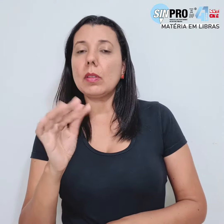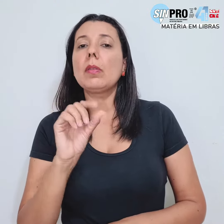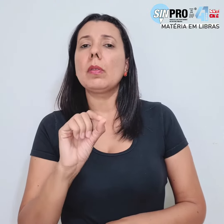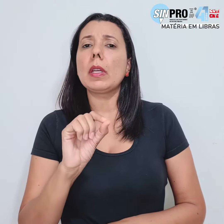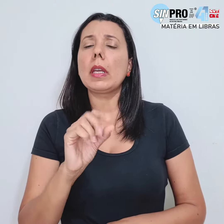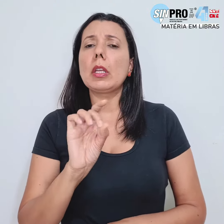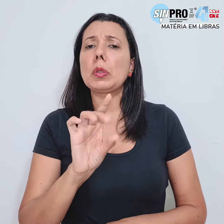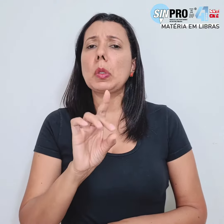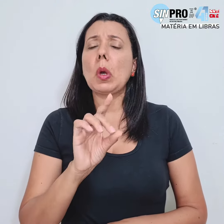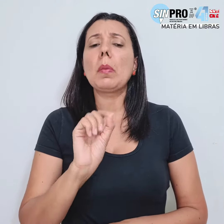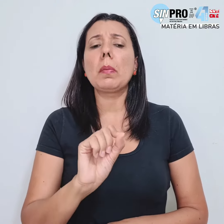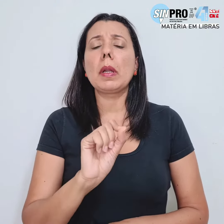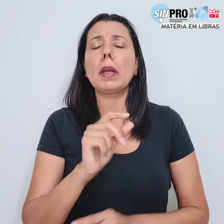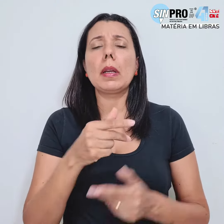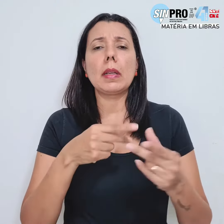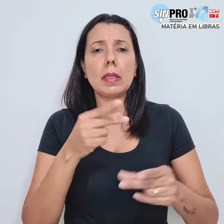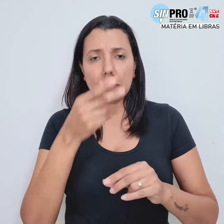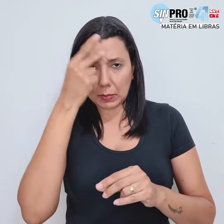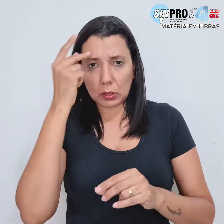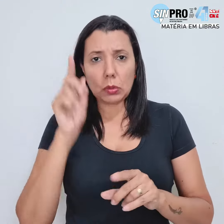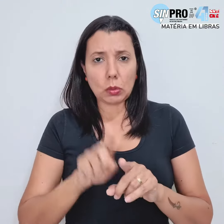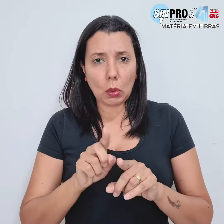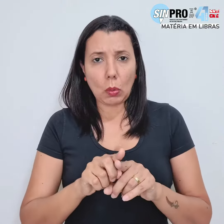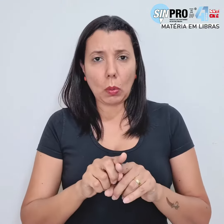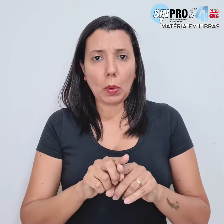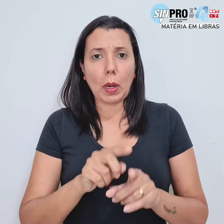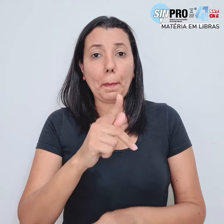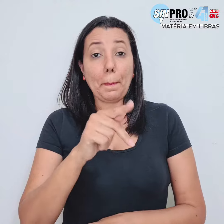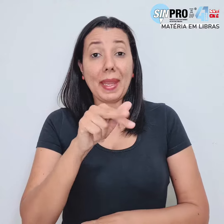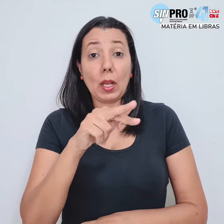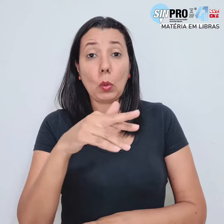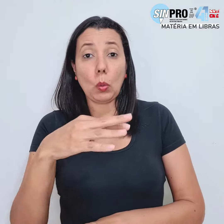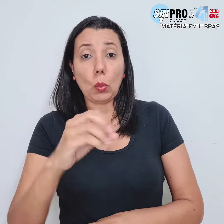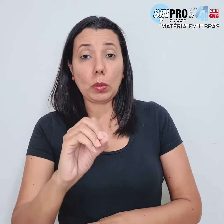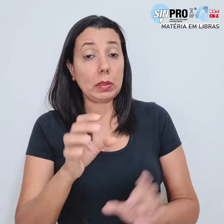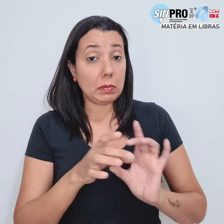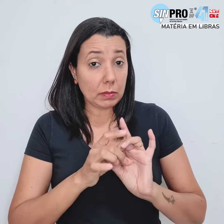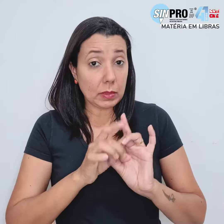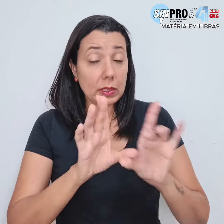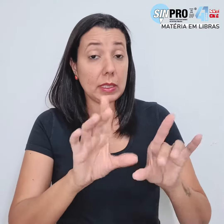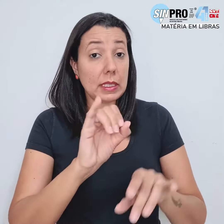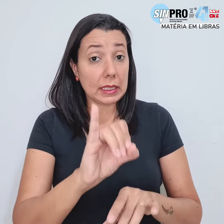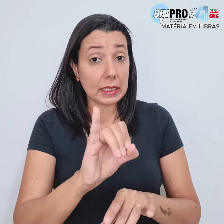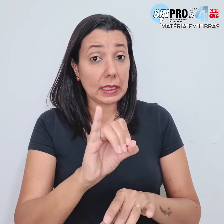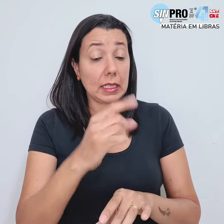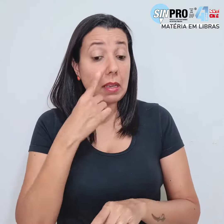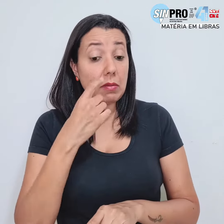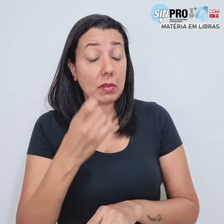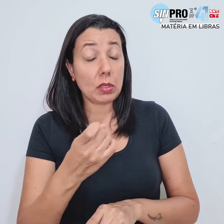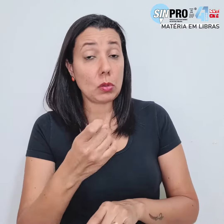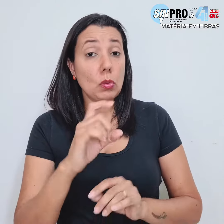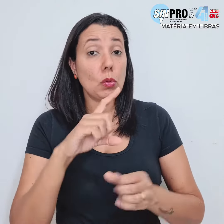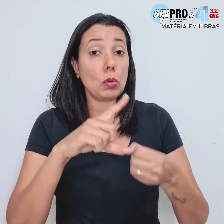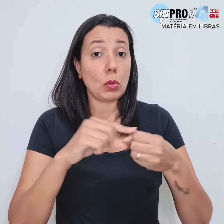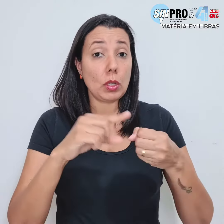vedação seria apenas para os casos de conversão em pecúnia da referida licença, casos previstos no artigo